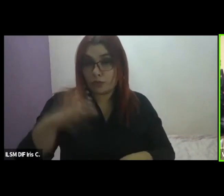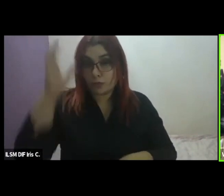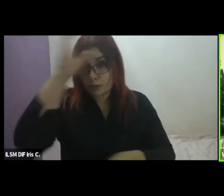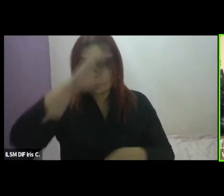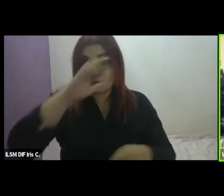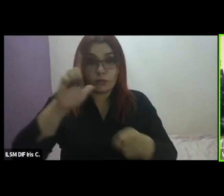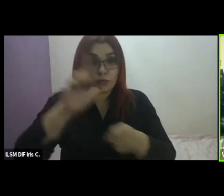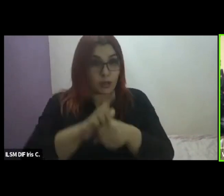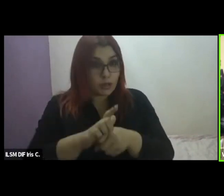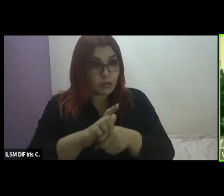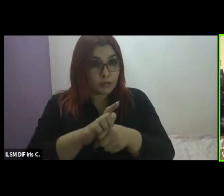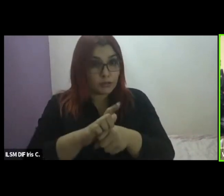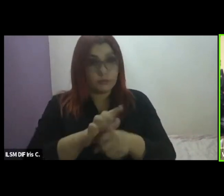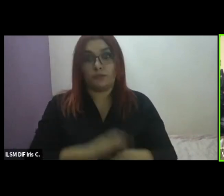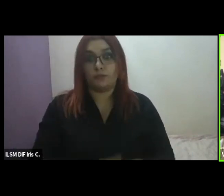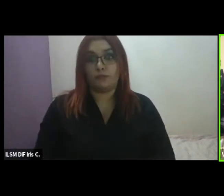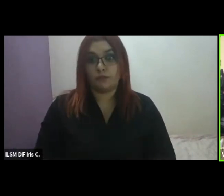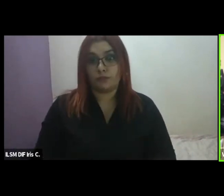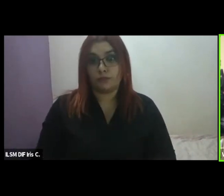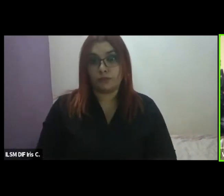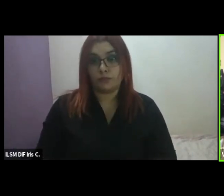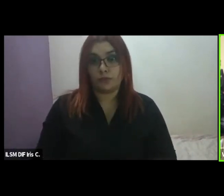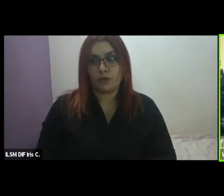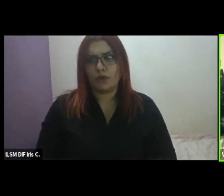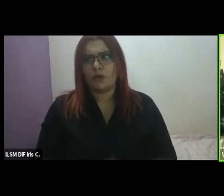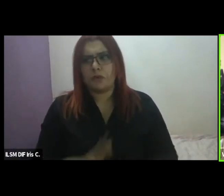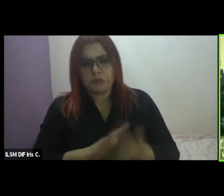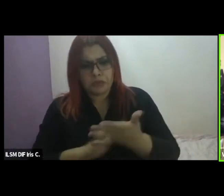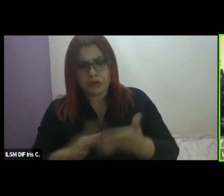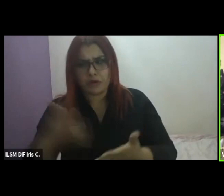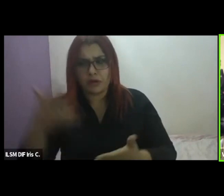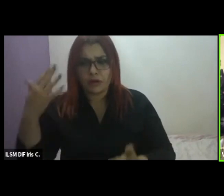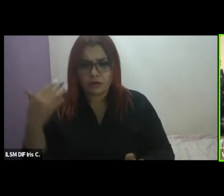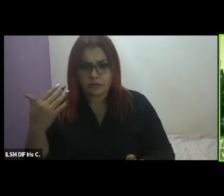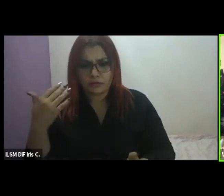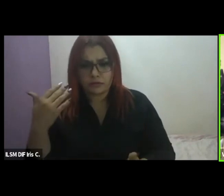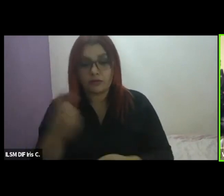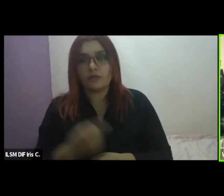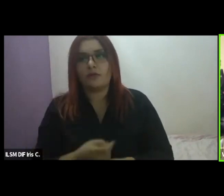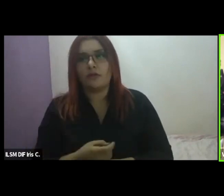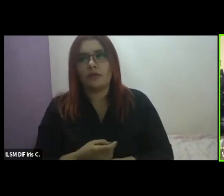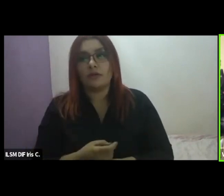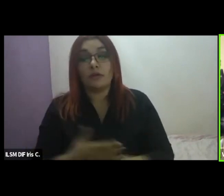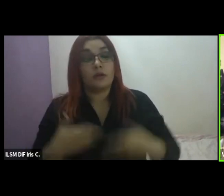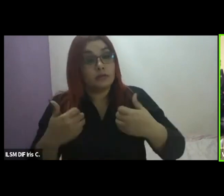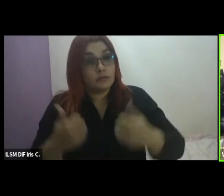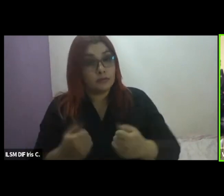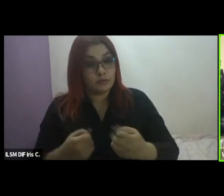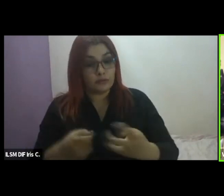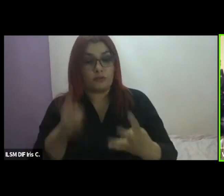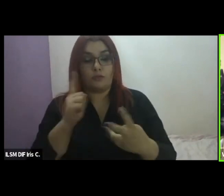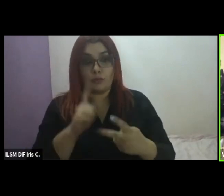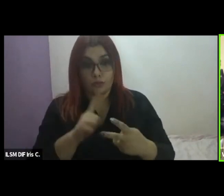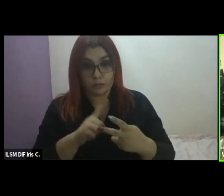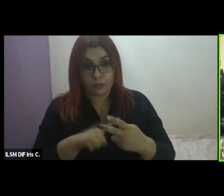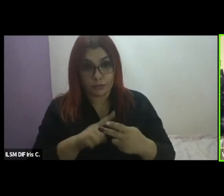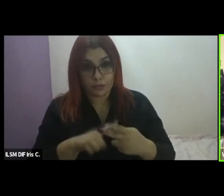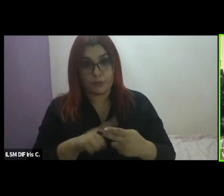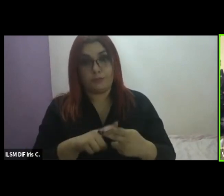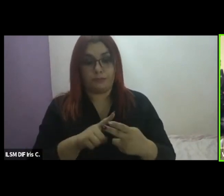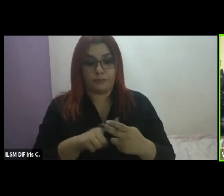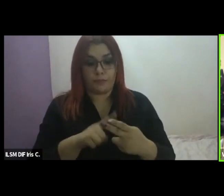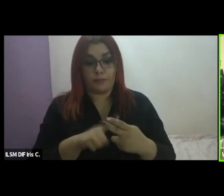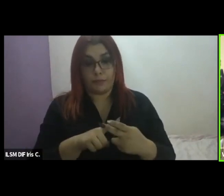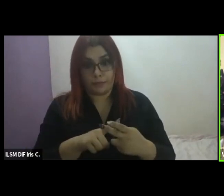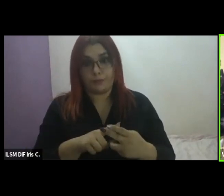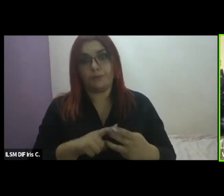les acabo de leer, lo estoy pensando como una primera parte. Eso nos da una certeza, entendemos la